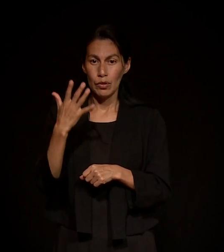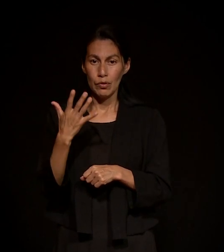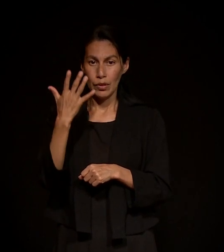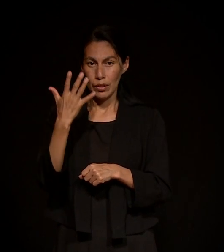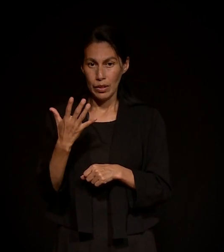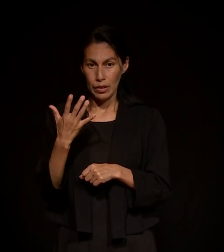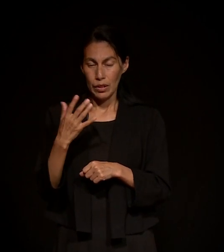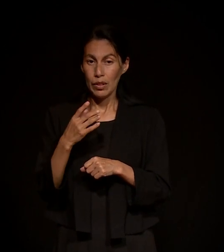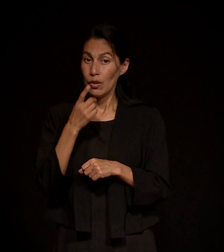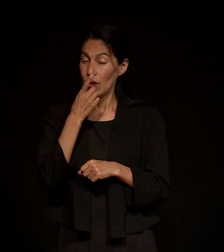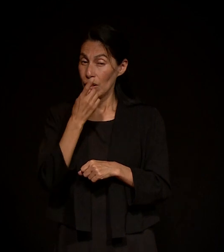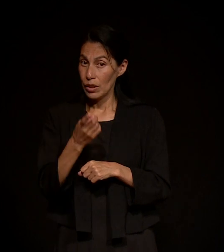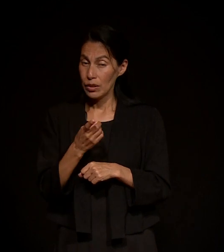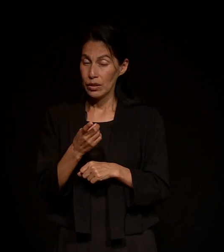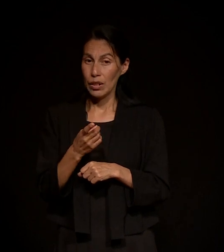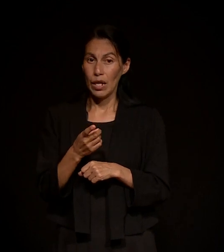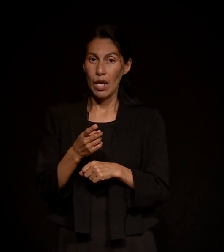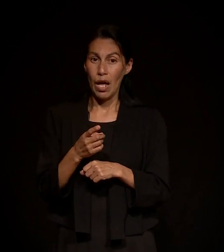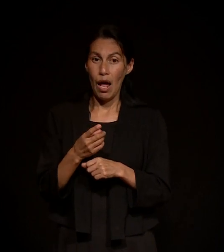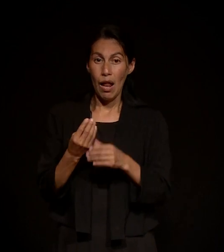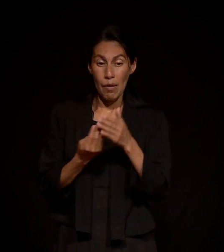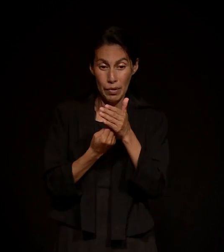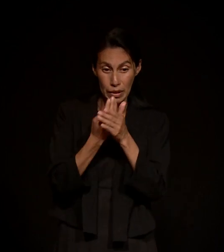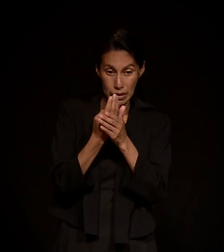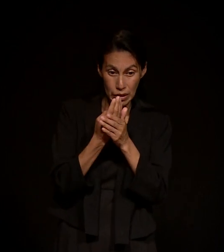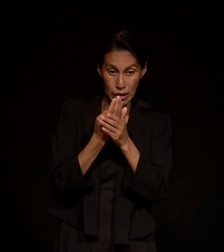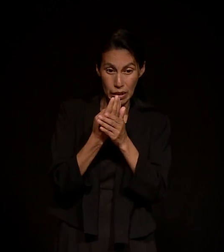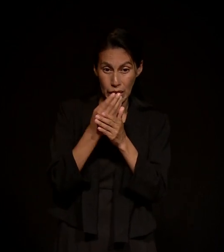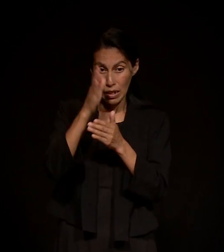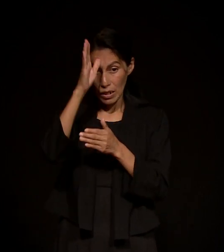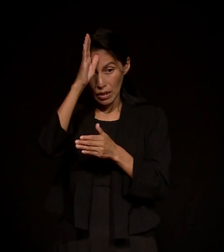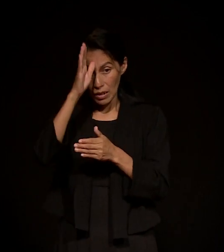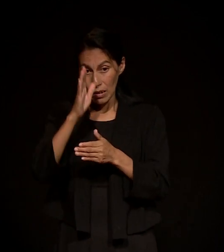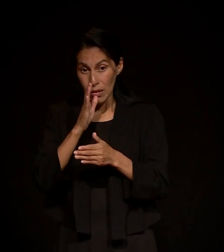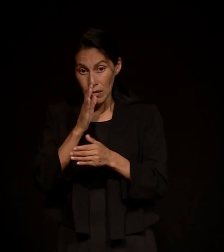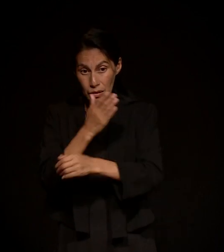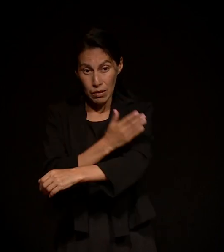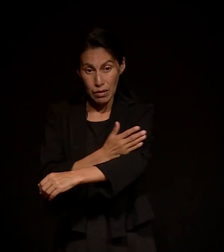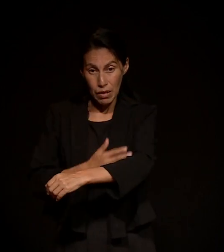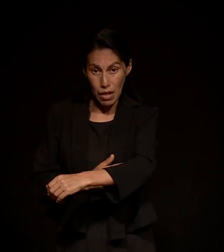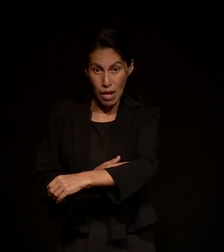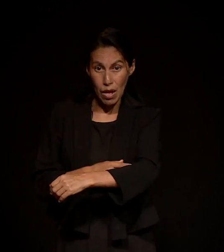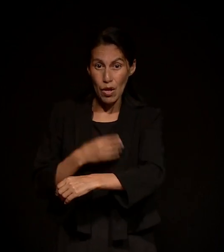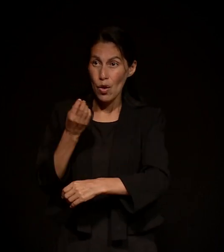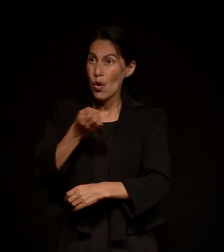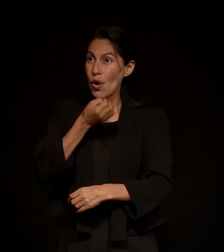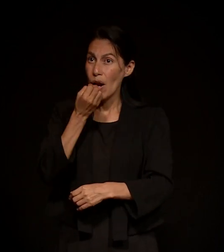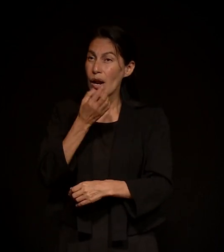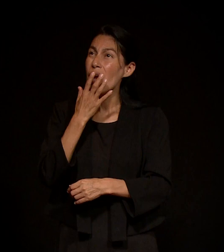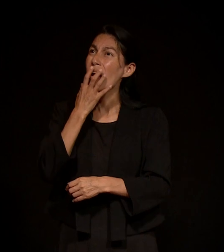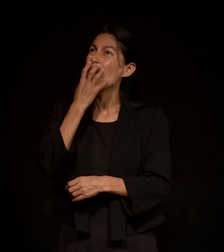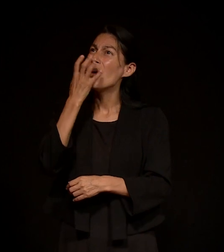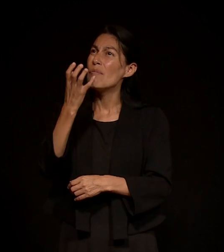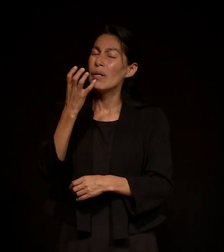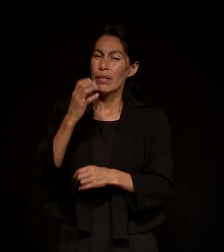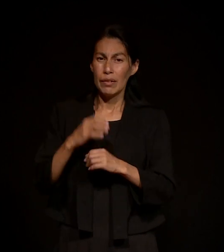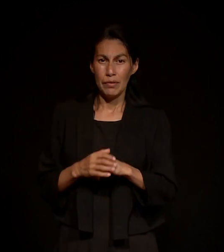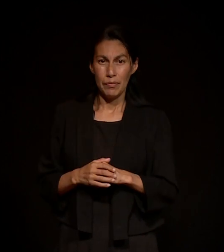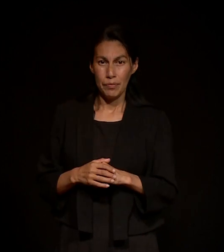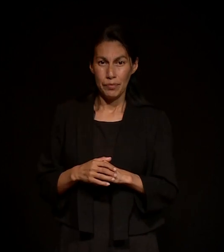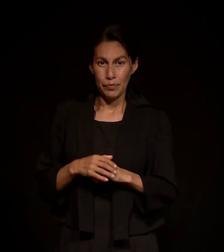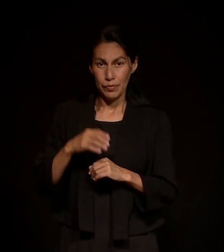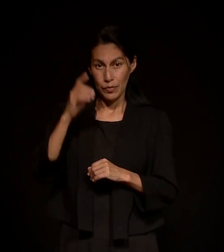al amanecer, al atardecer o al mediodía, oraré y clamaré y lo llamaré. Salmo